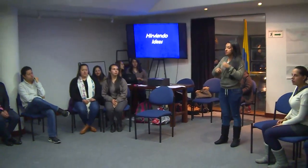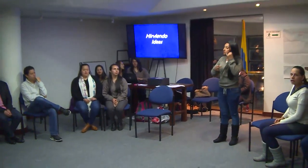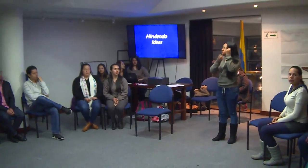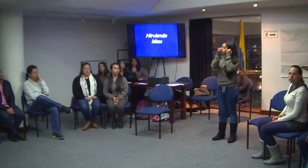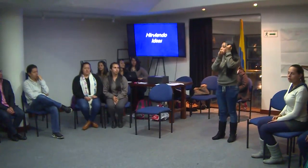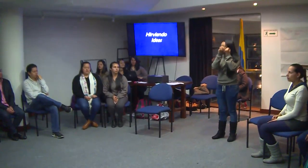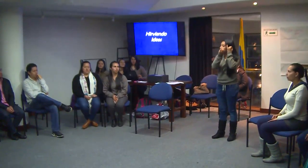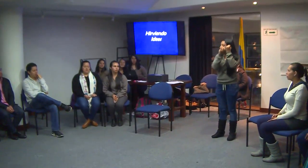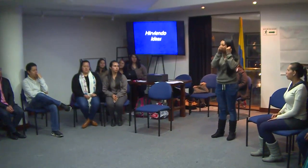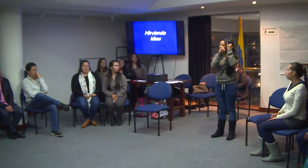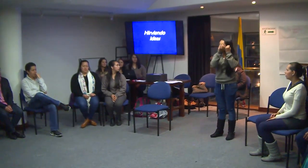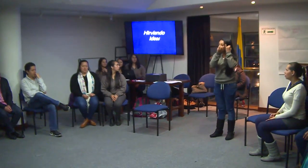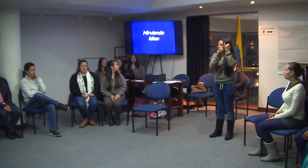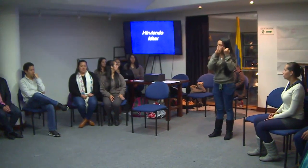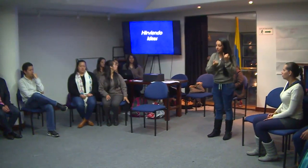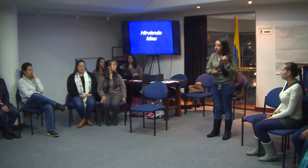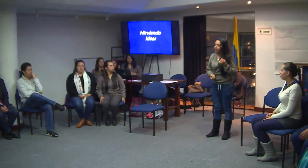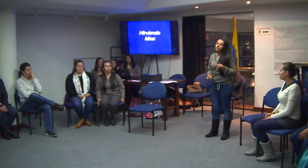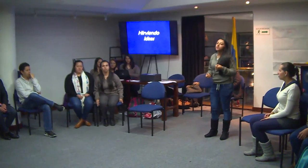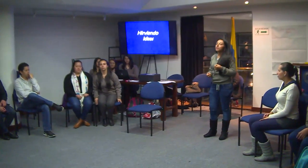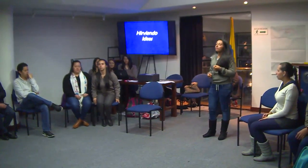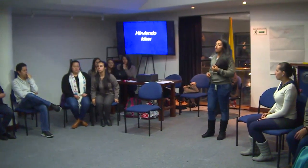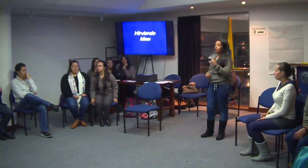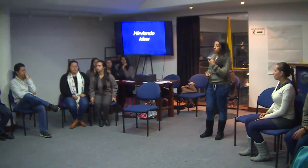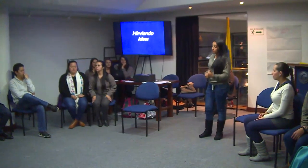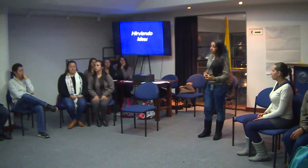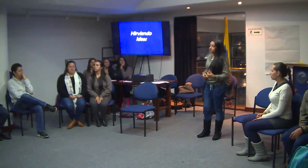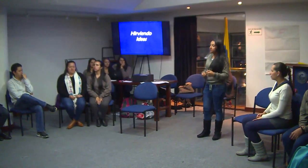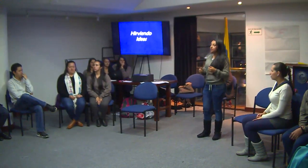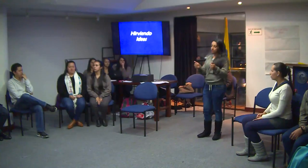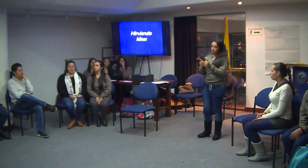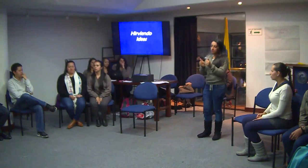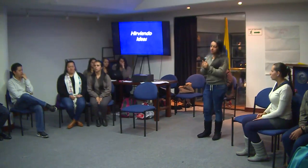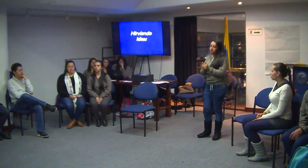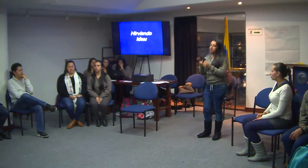Yo los voy a acompañar en el tercer momento, que es ir viendo ideas.